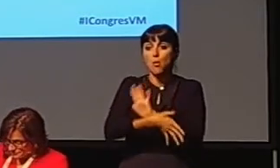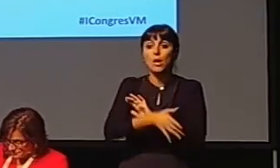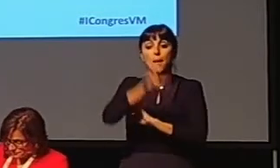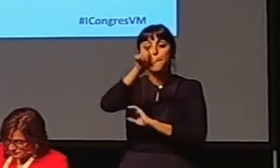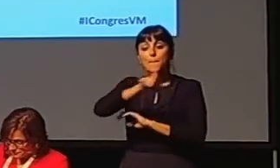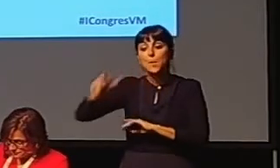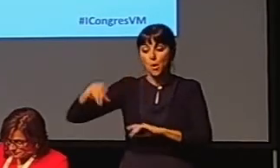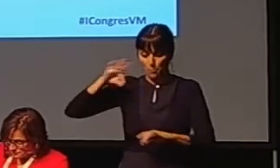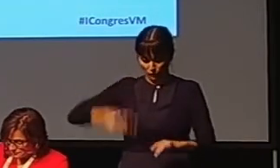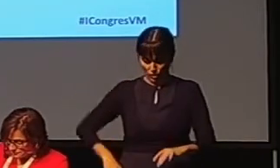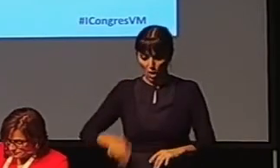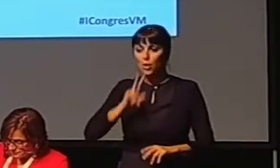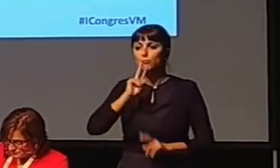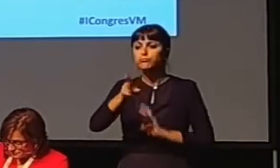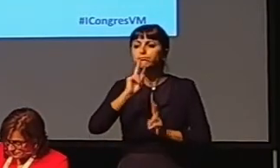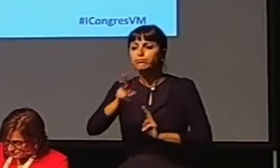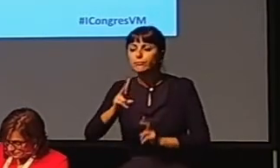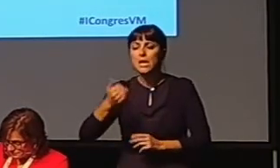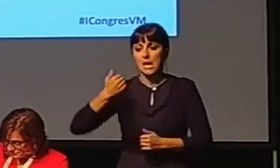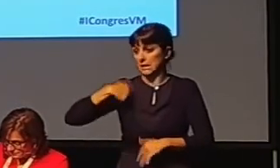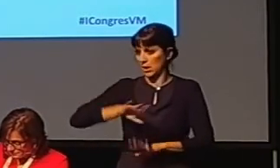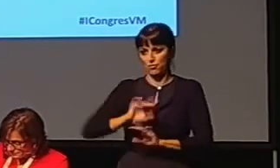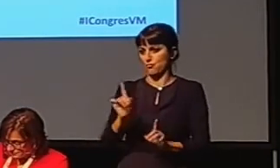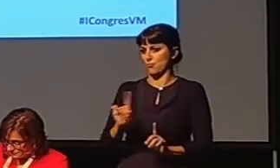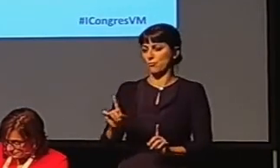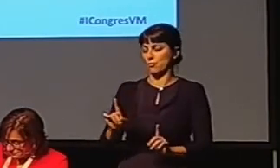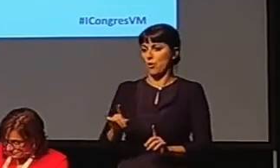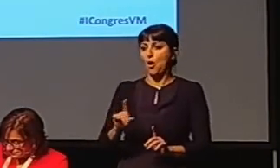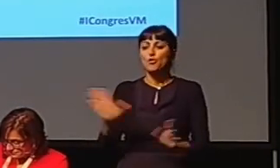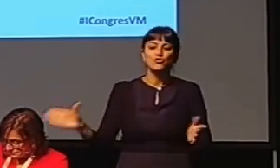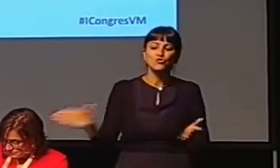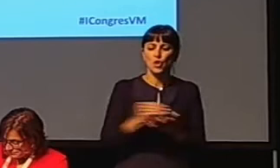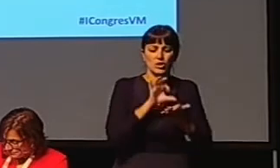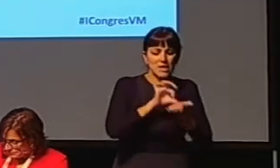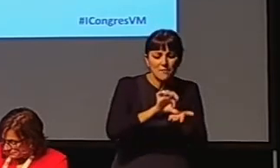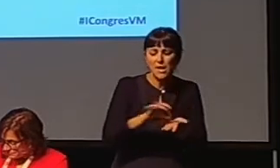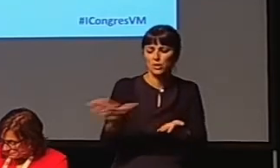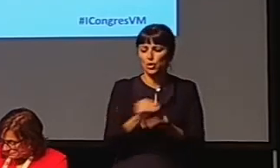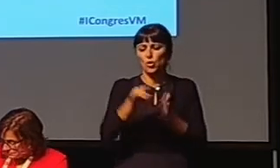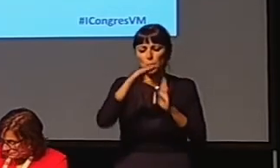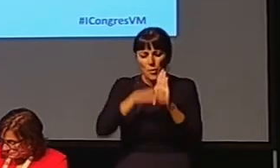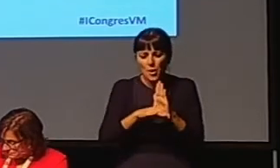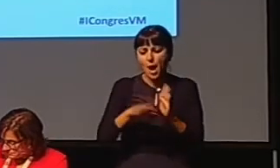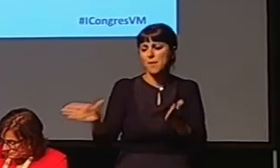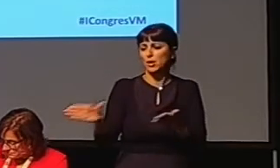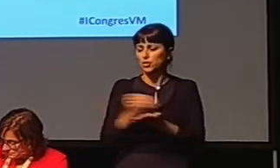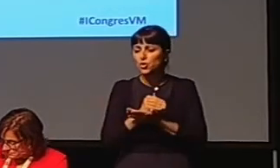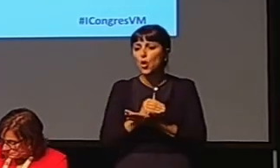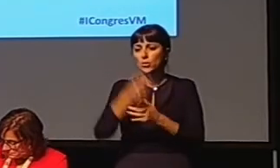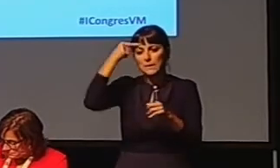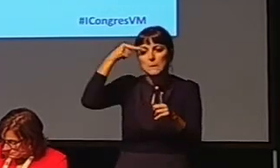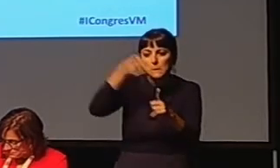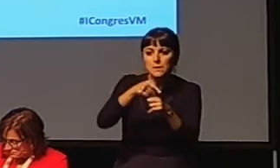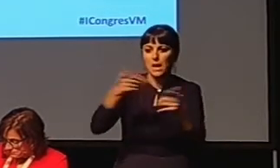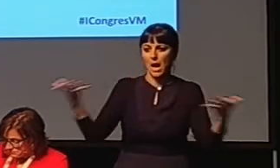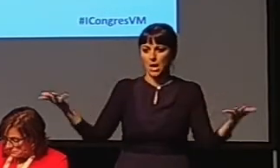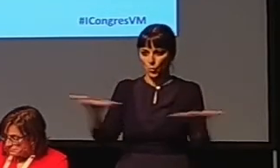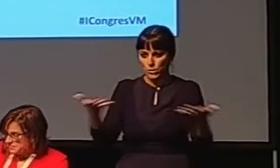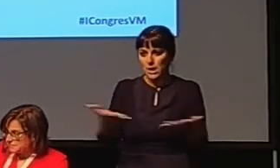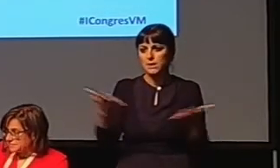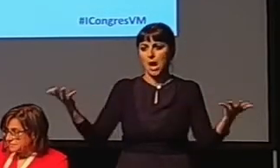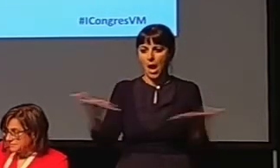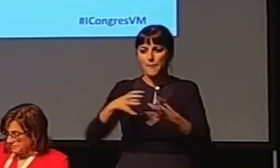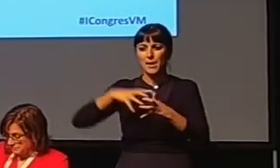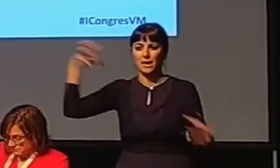és que tot el marc programàtic, tota la programació, tots els serveis estan orientats a l'emergència, a l'urgència, i a la